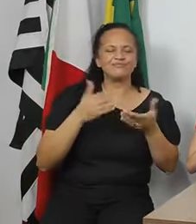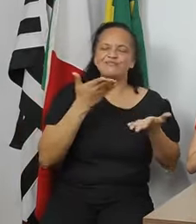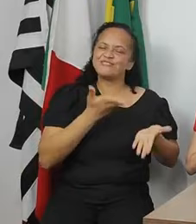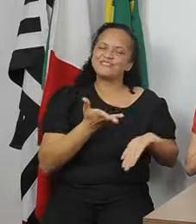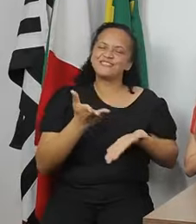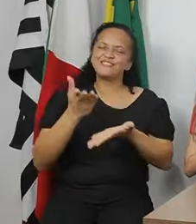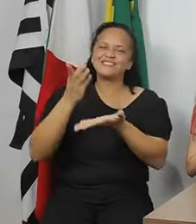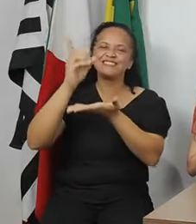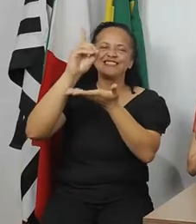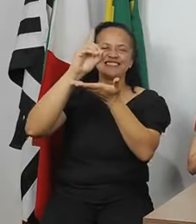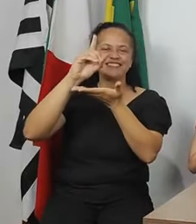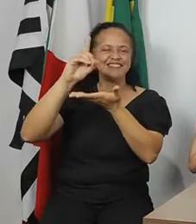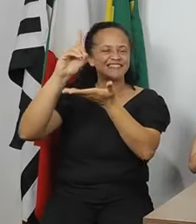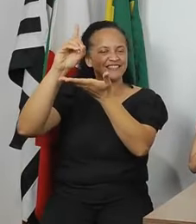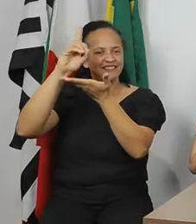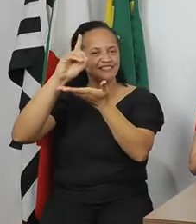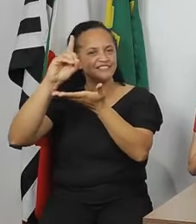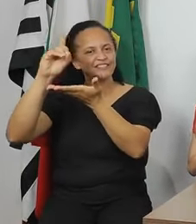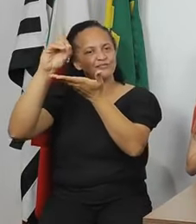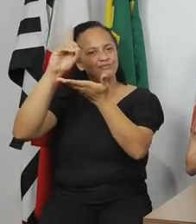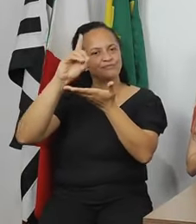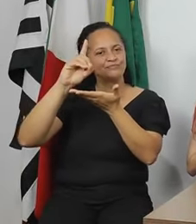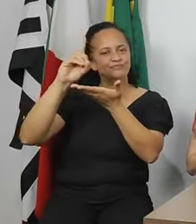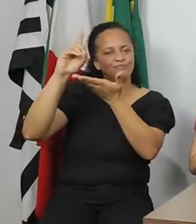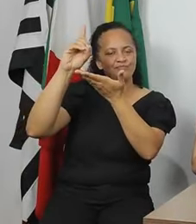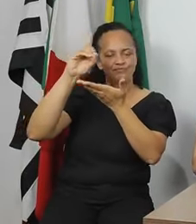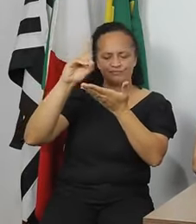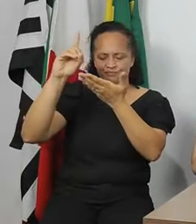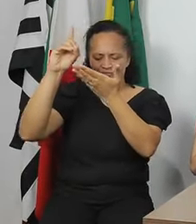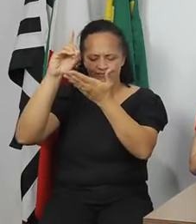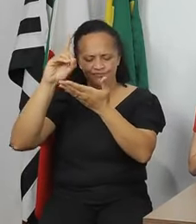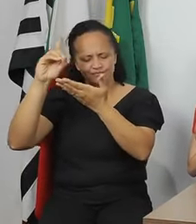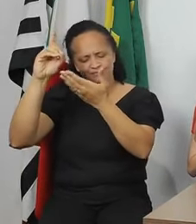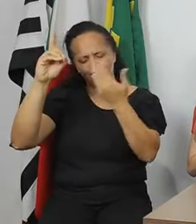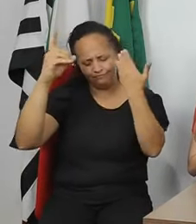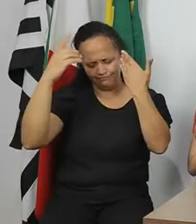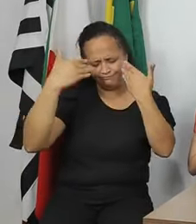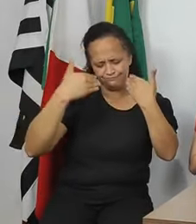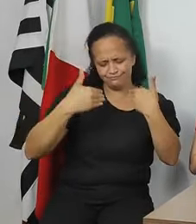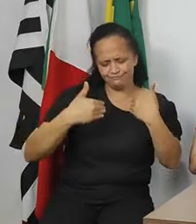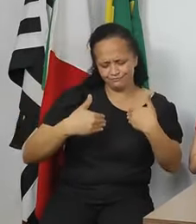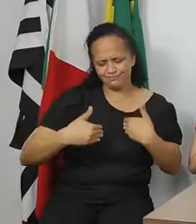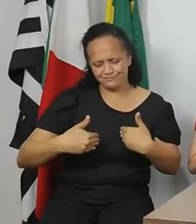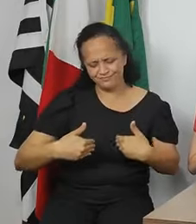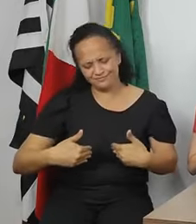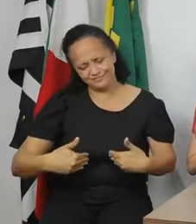totalmente Teu. Tudo que sou